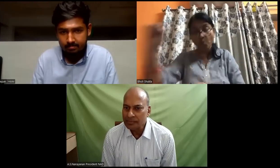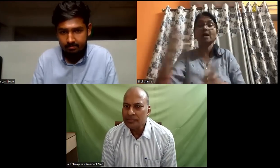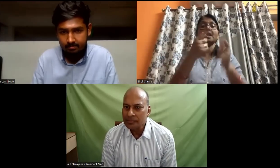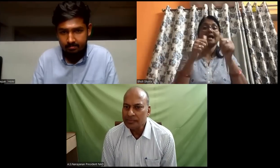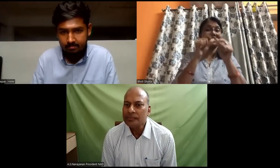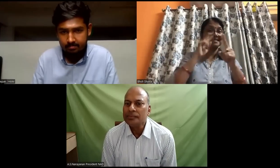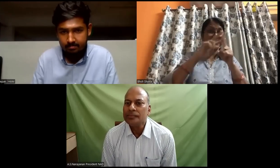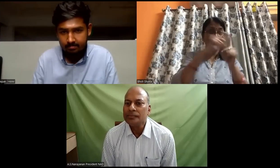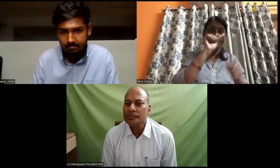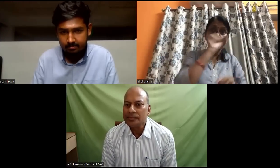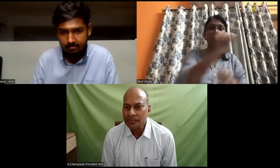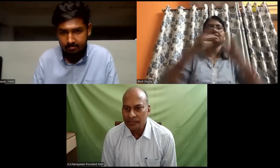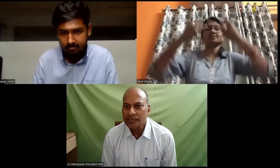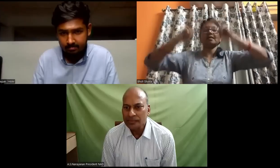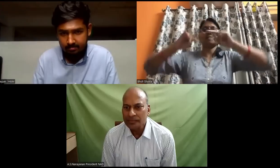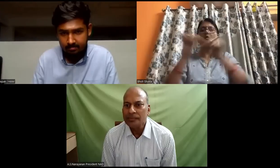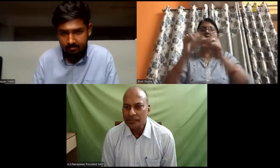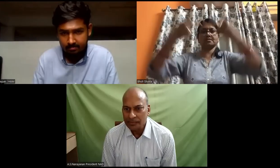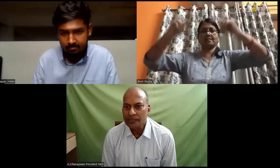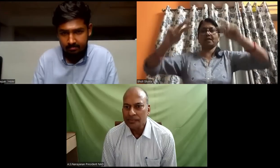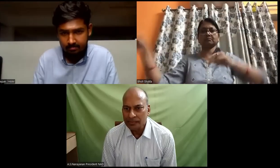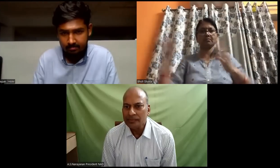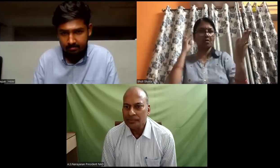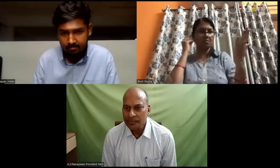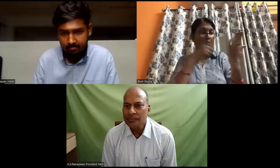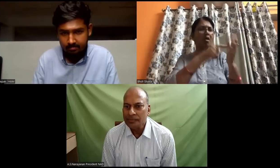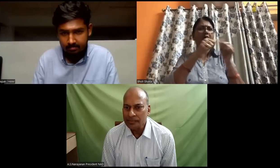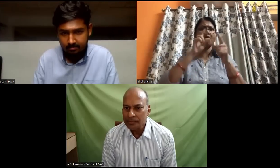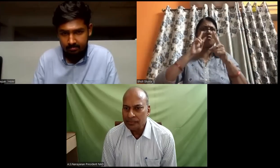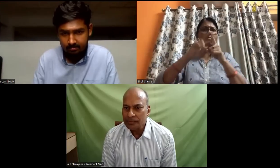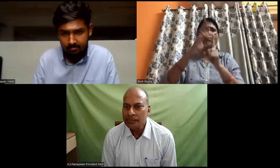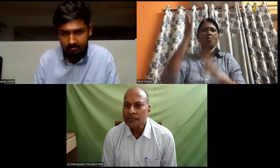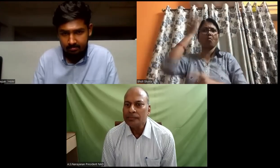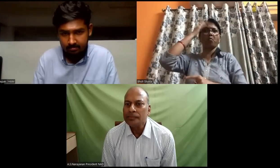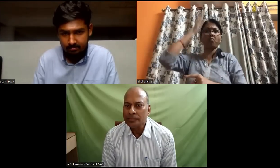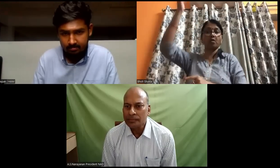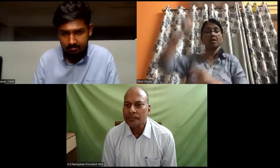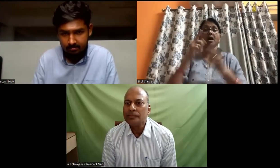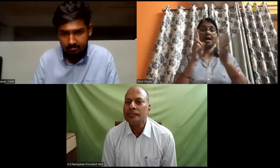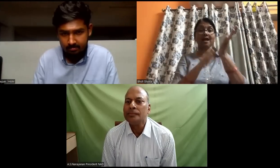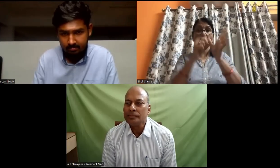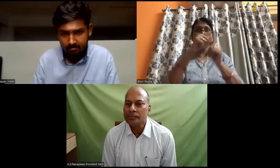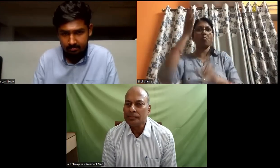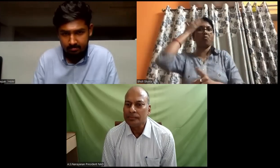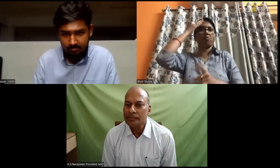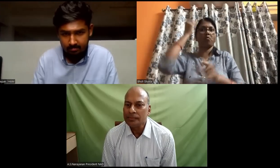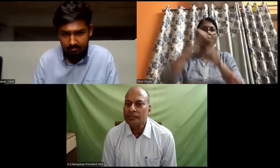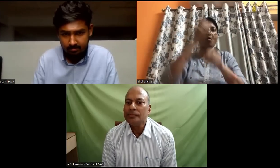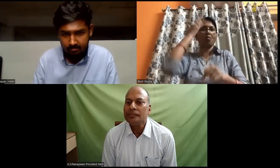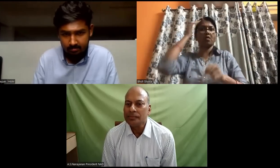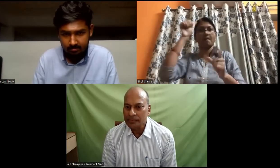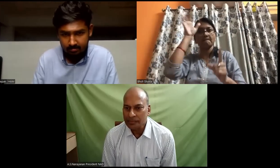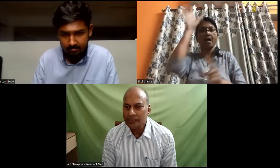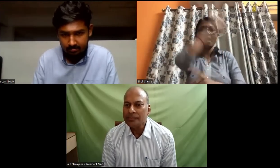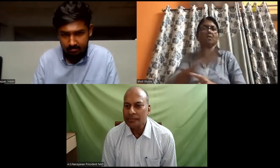ऊपर नीचे हो रही है इससे पकड़ सकते हैं। मुझे बड़ा शौक है फिशिंग करने का। ये देखिए वो मछली उसने भी खाई वापस क्यों फेंकी